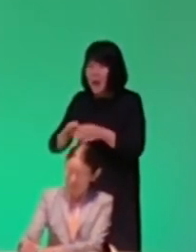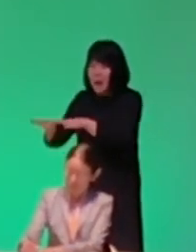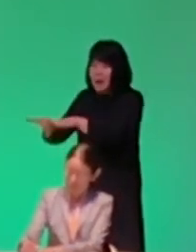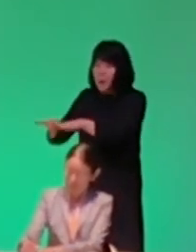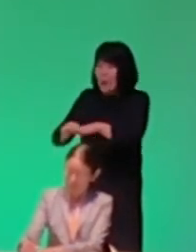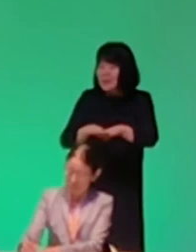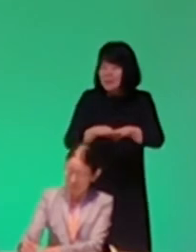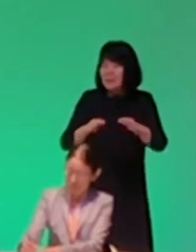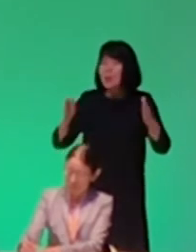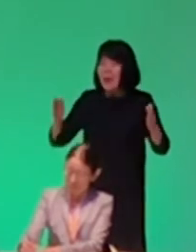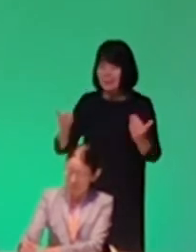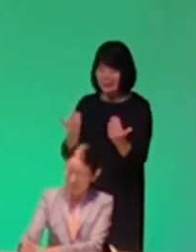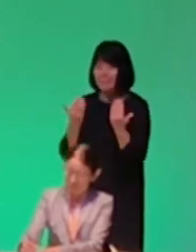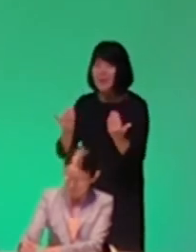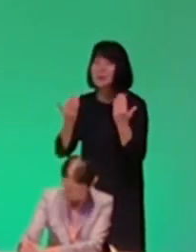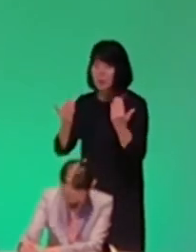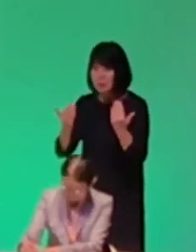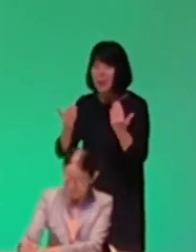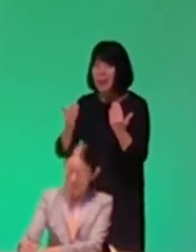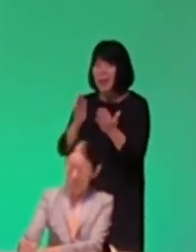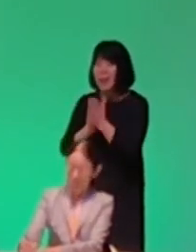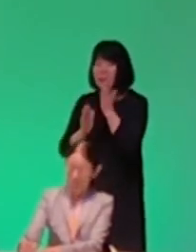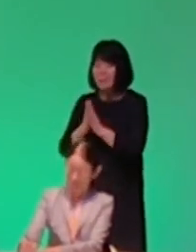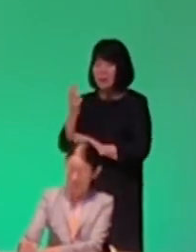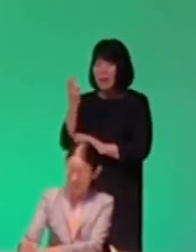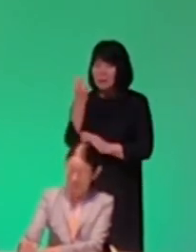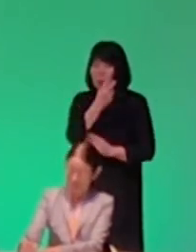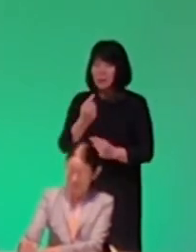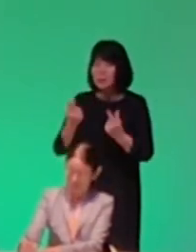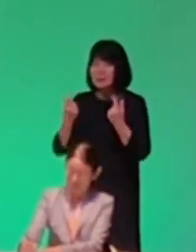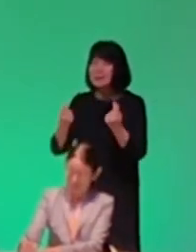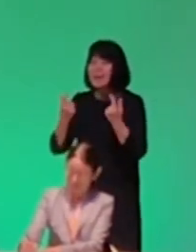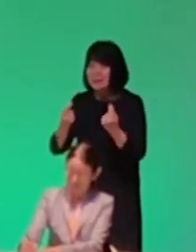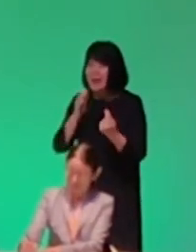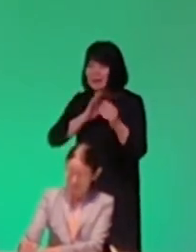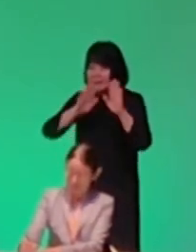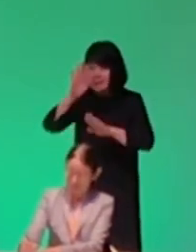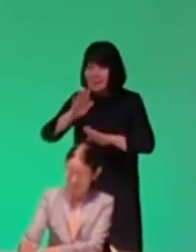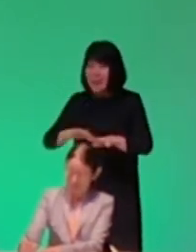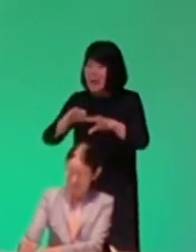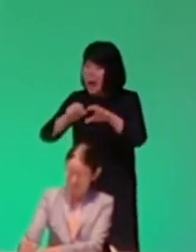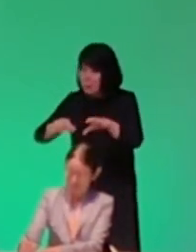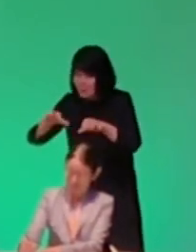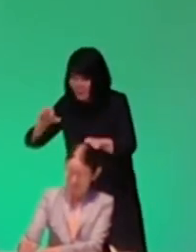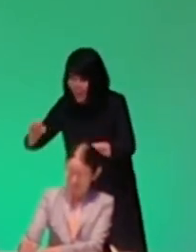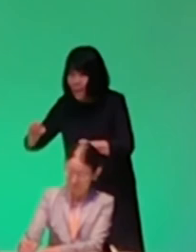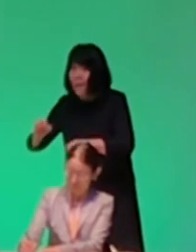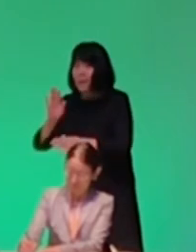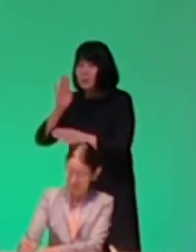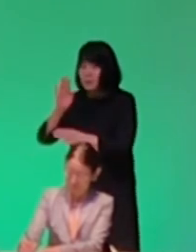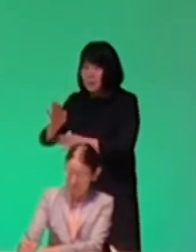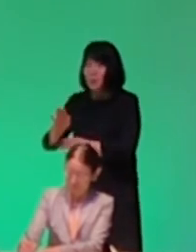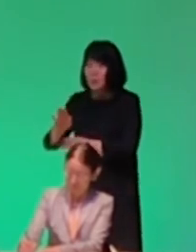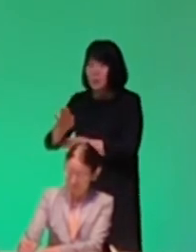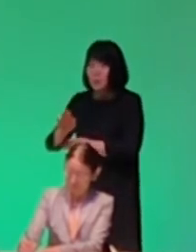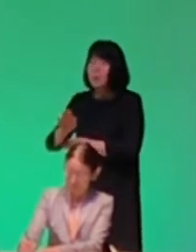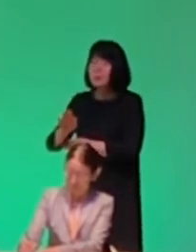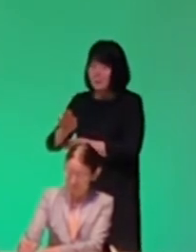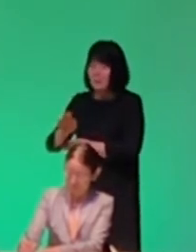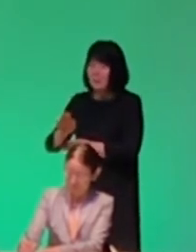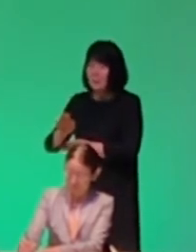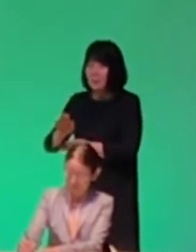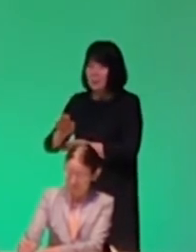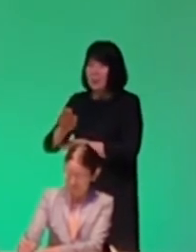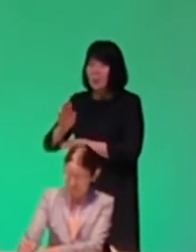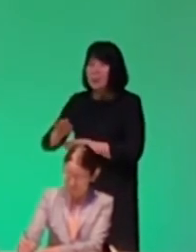しまして、調査をしっかりして、実態を把握して、後やっぱり何今回足